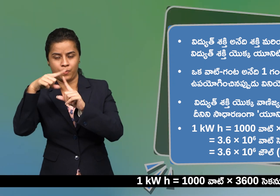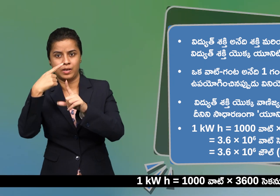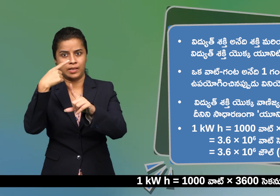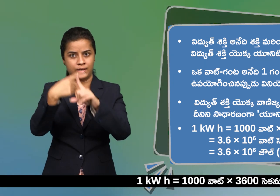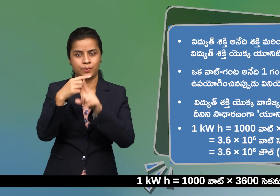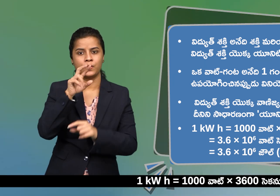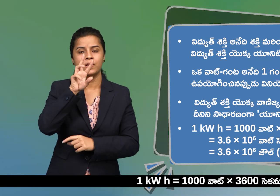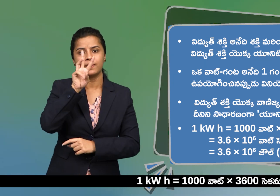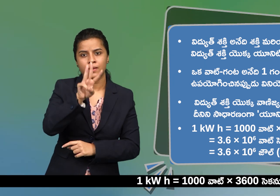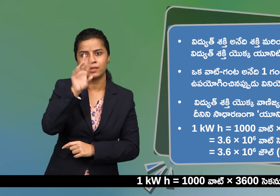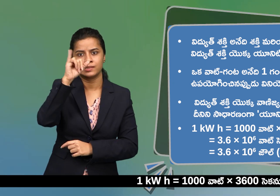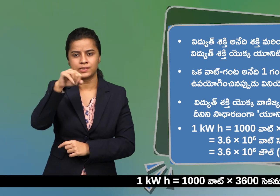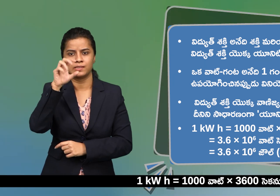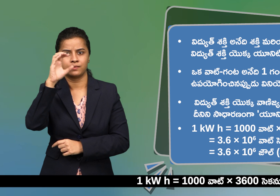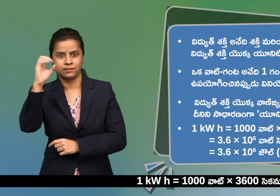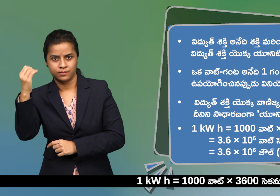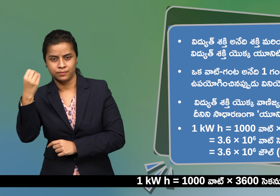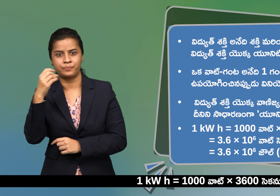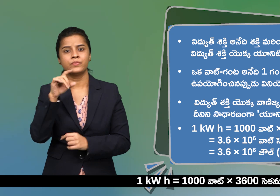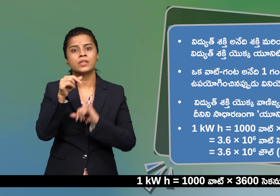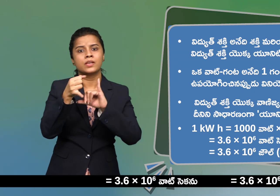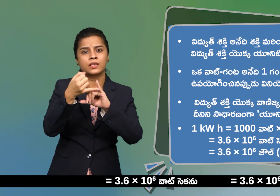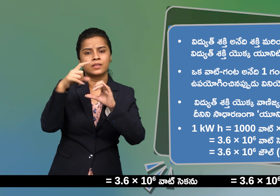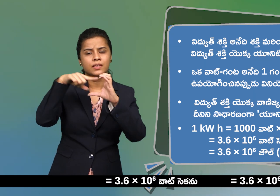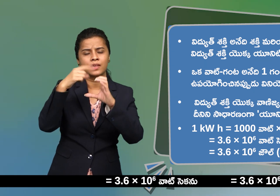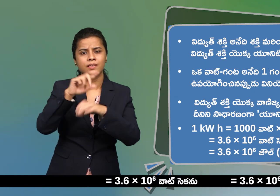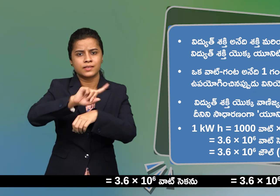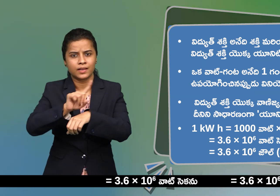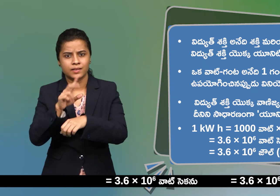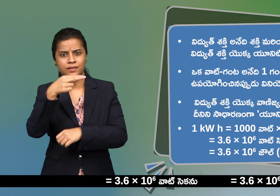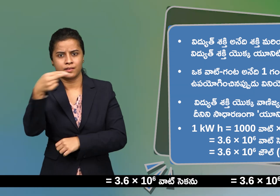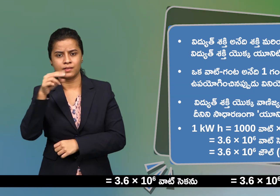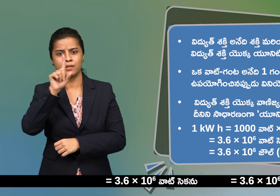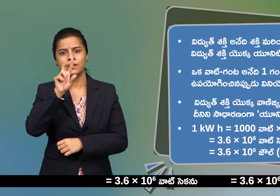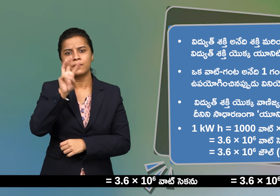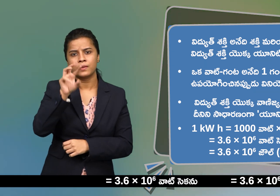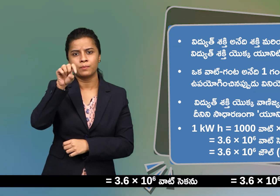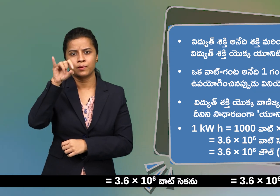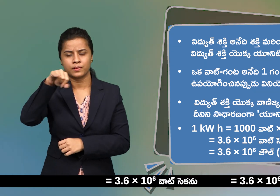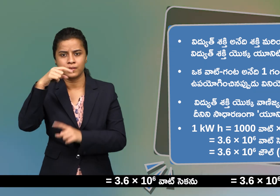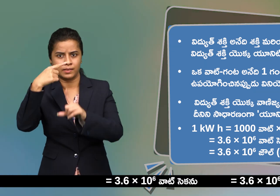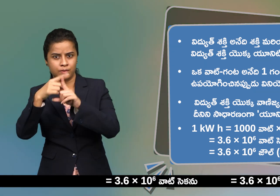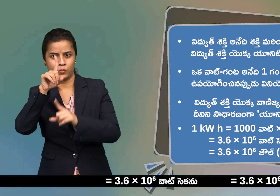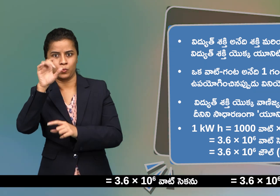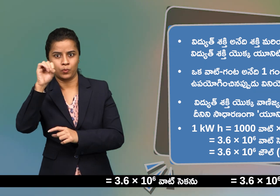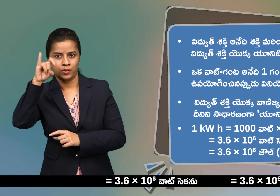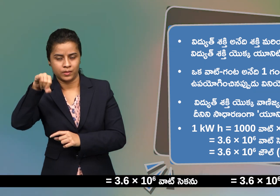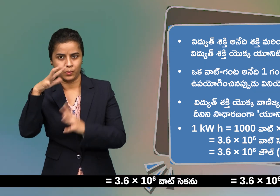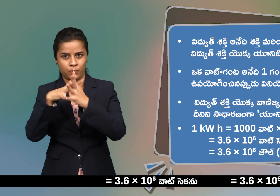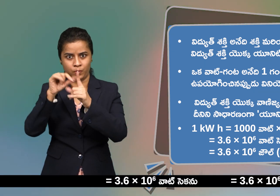ఇంటూ 3600 సెకను ఈజ్ ఈక్వల్ టు 3.6 ఇంటూ 10 పవర్ 6 వాట్